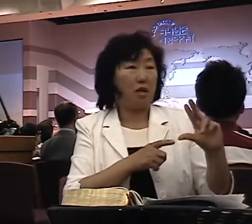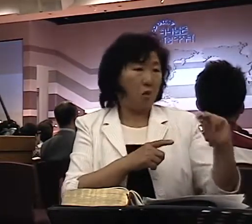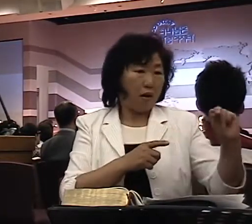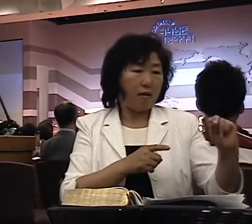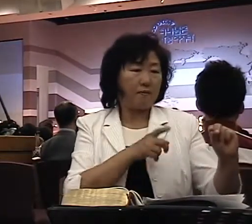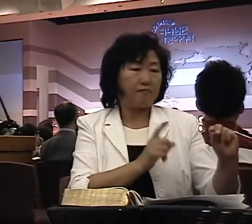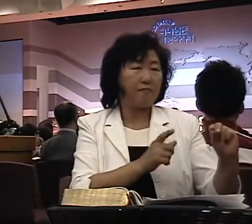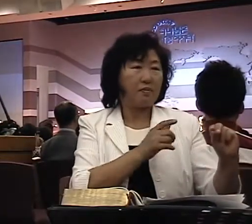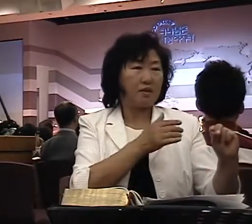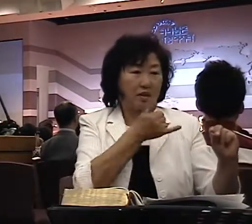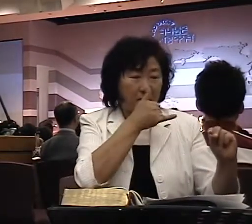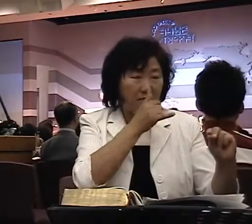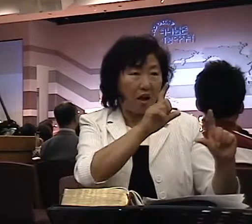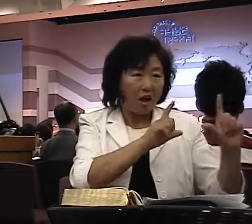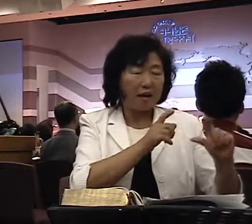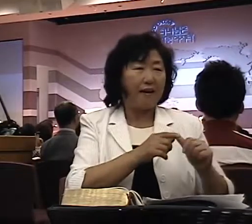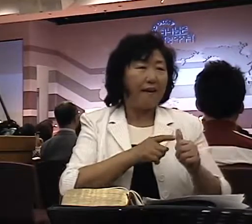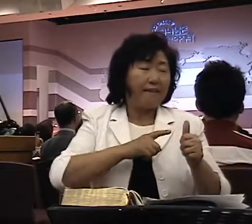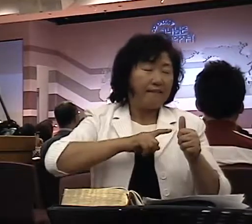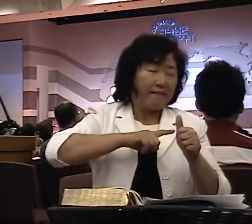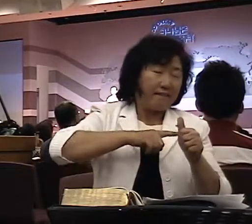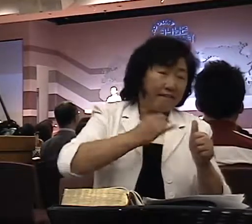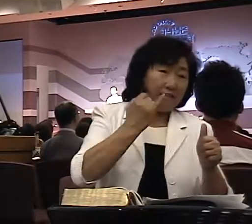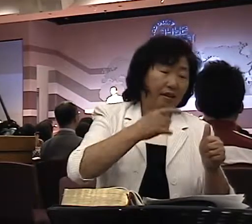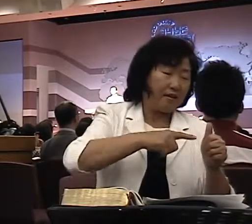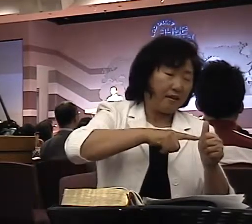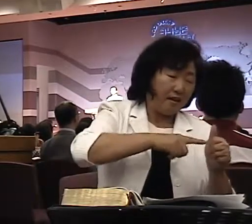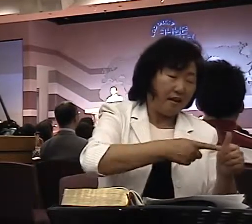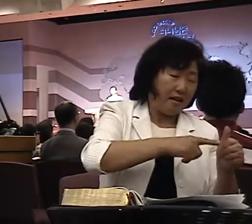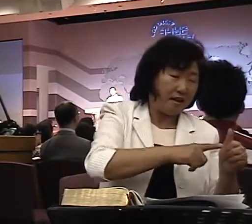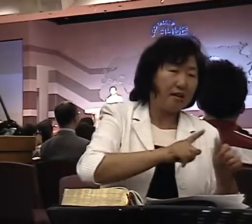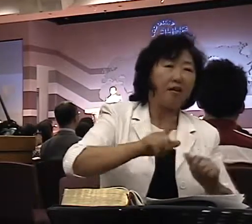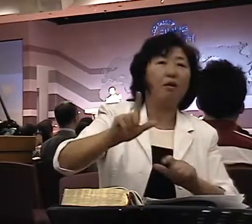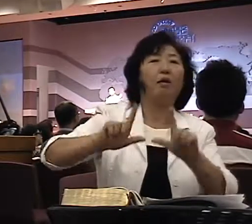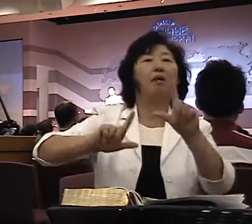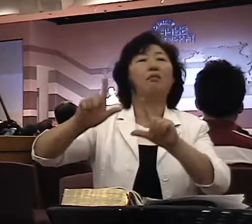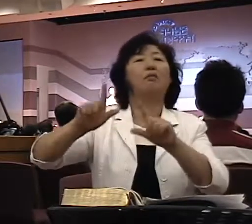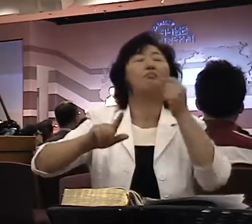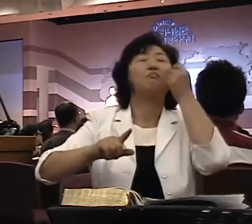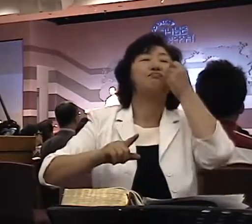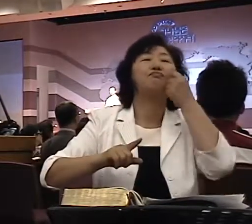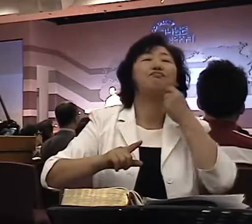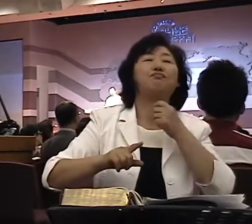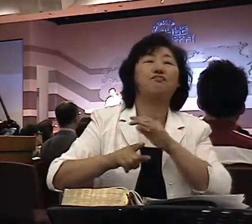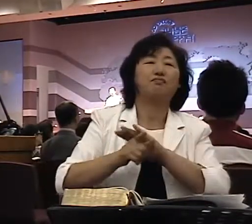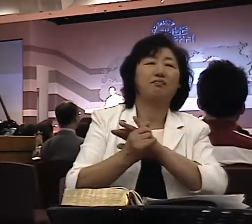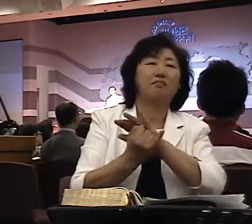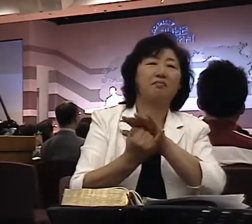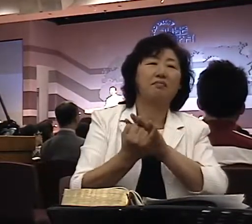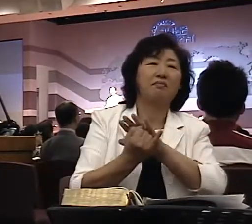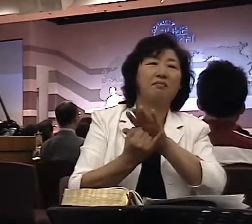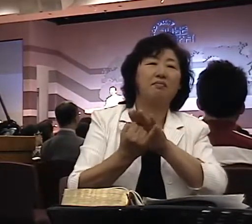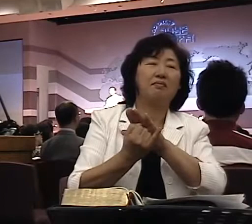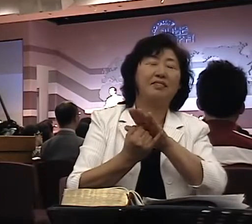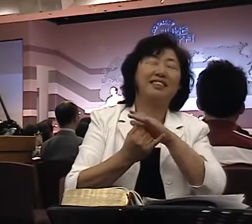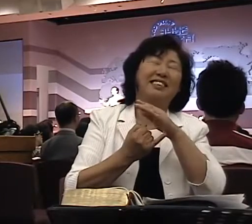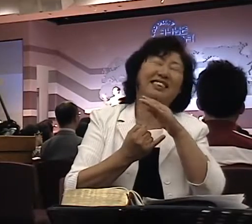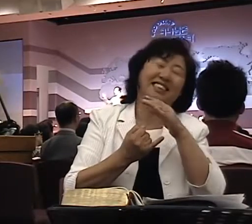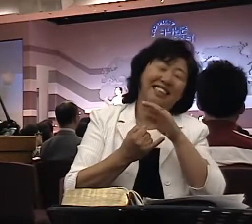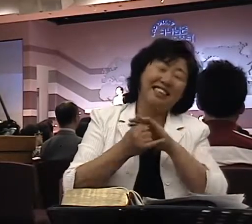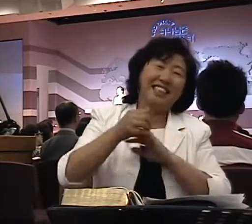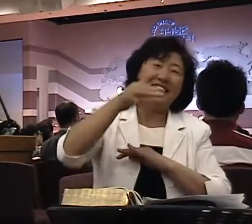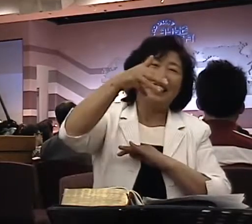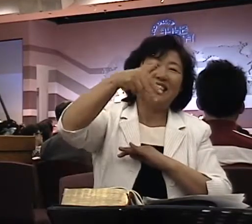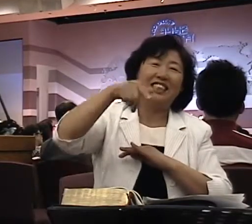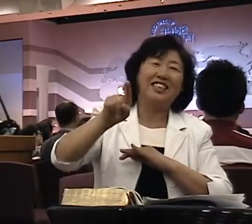보였지만 계속 간청하는 그 모습이 불쌍했어요. 불쌍하죠. 불쌍하고 처량하고 한